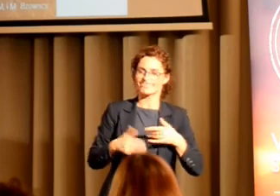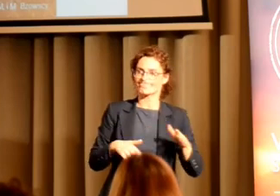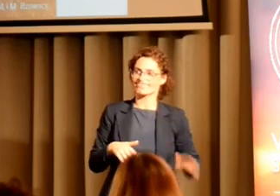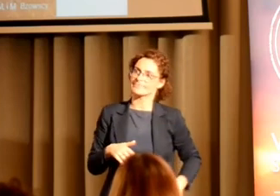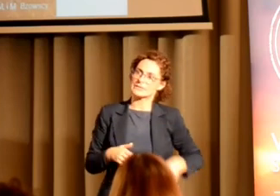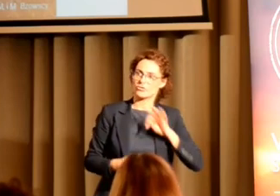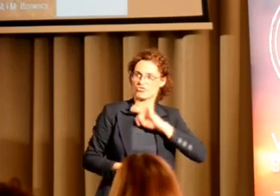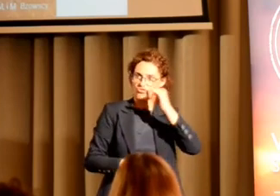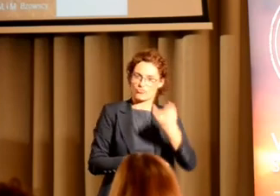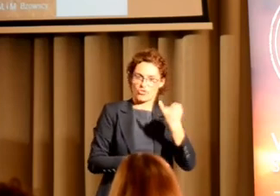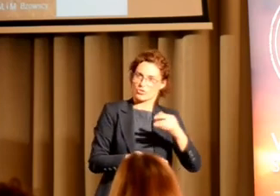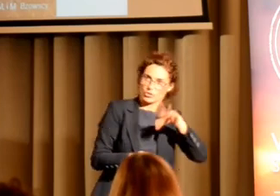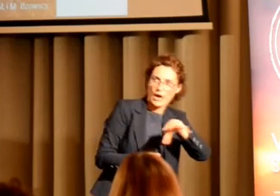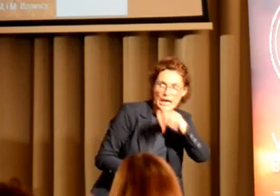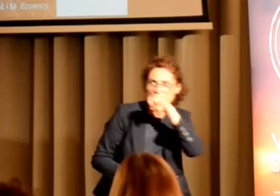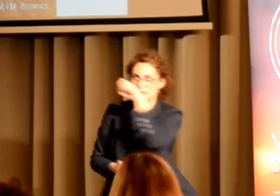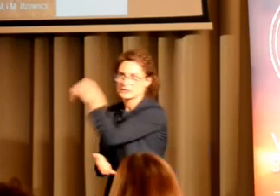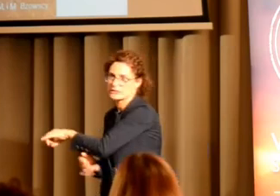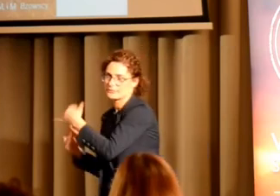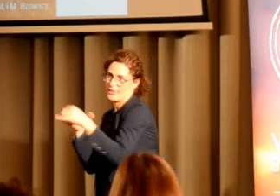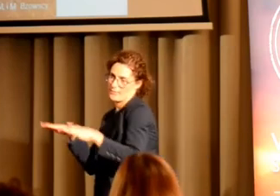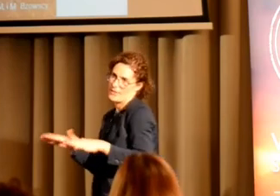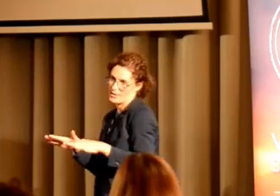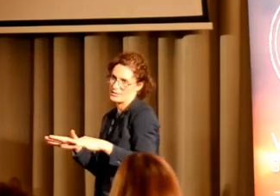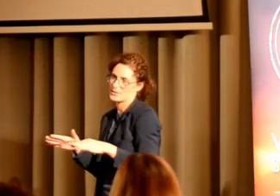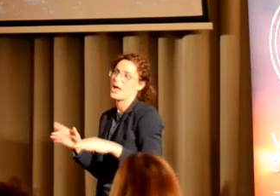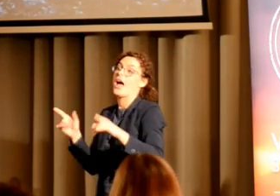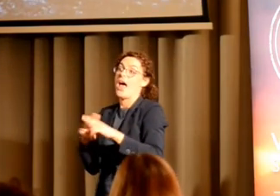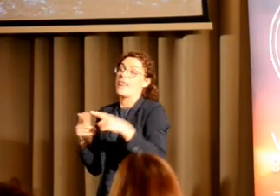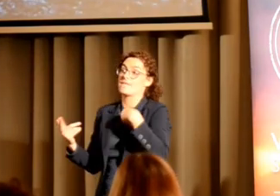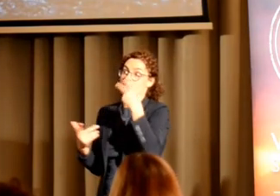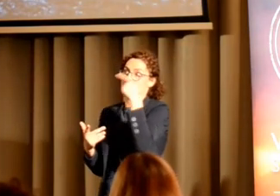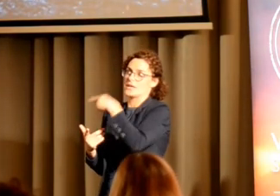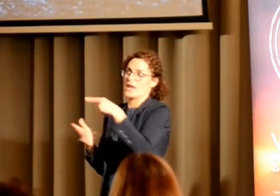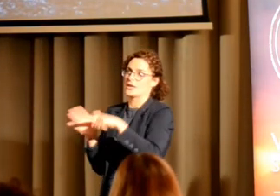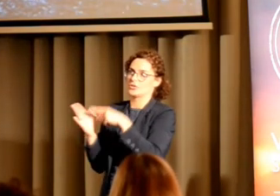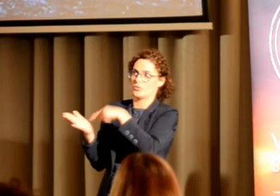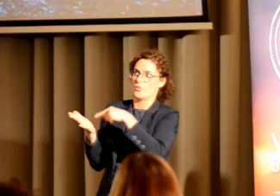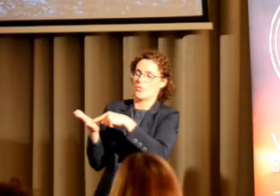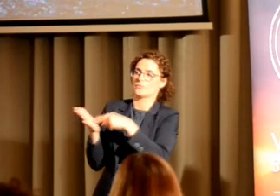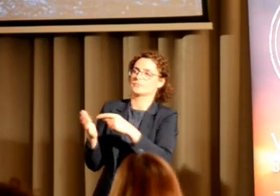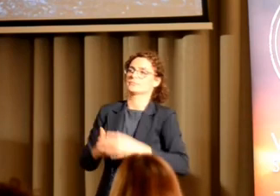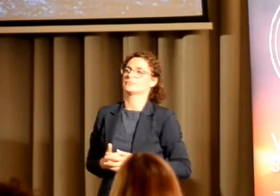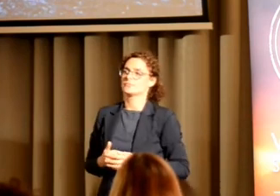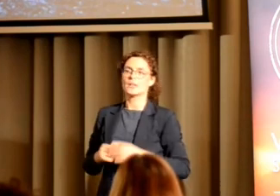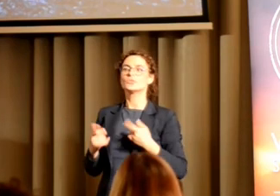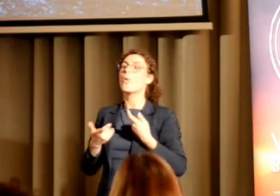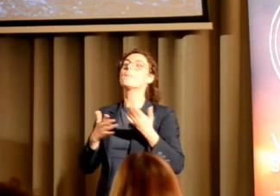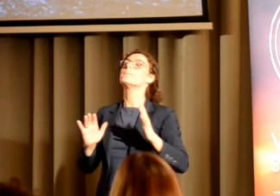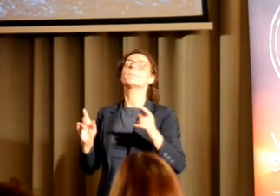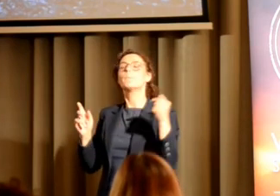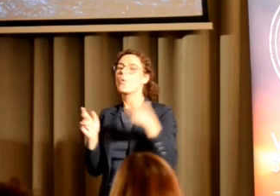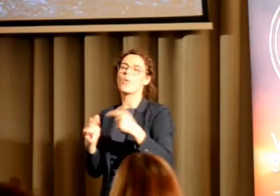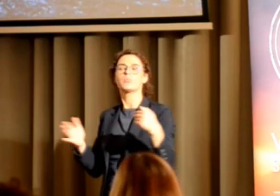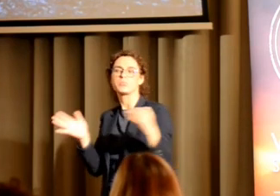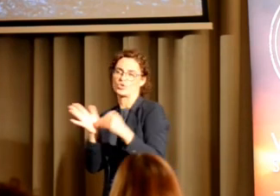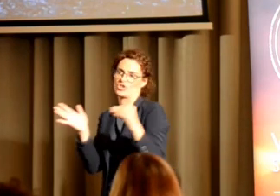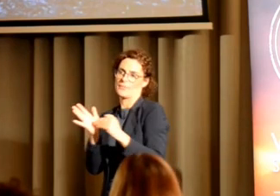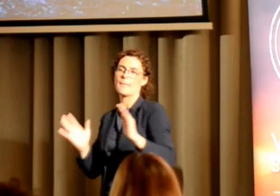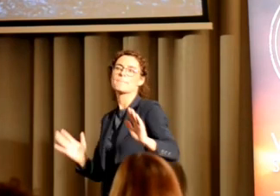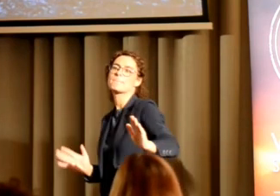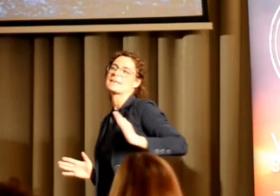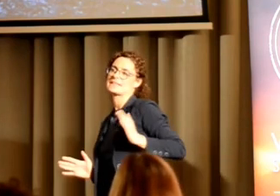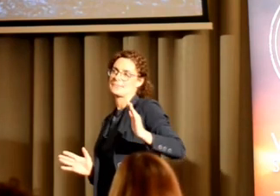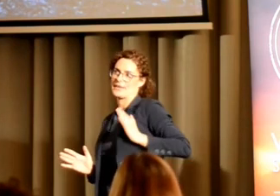zasadzie zbyt długi, bo to jest około 2 miesiące. Ale widać, jak wiele takich właśnie miejsc bezpiecznych jest jej potrzebnych. Musi mieć